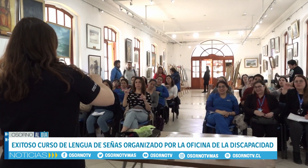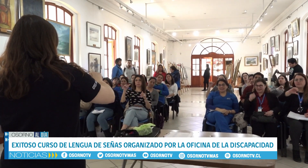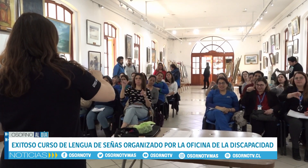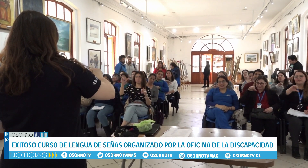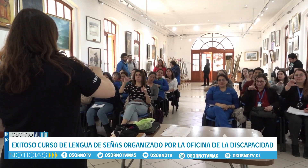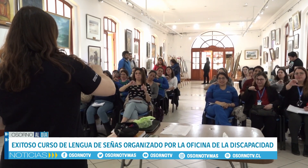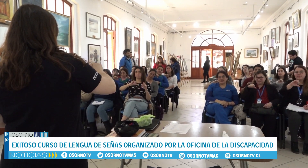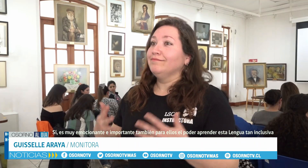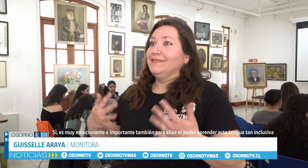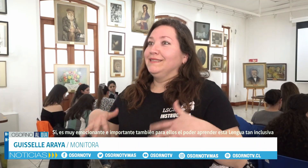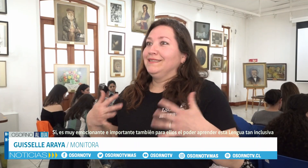inclusión